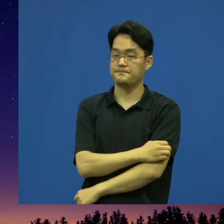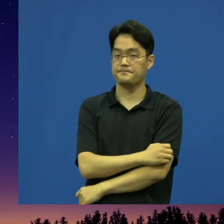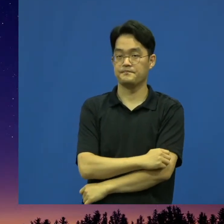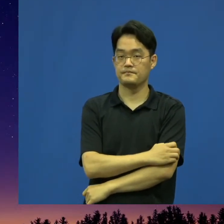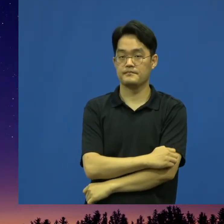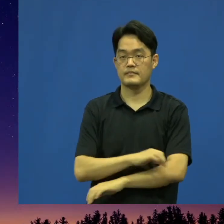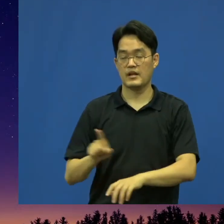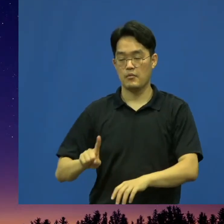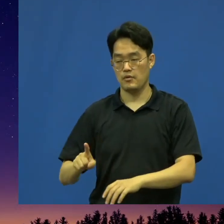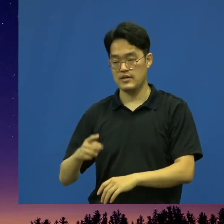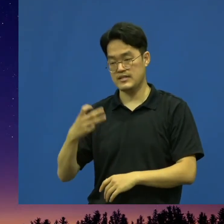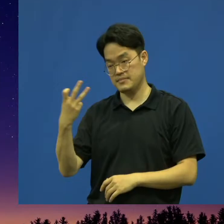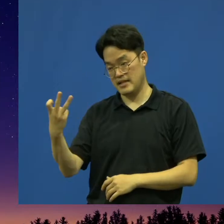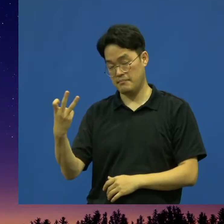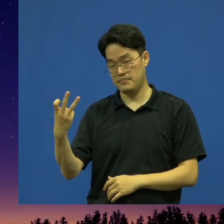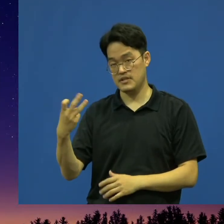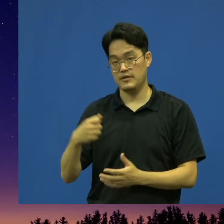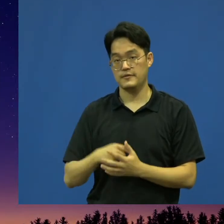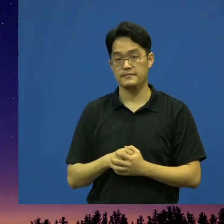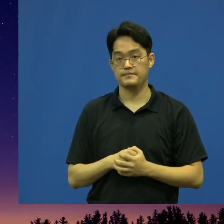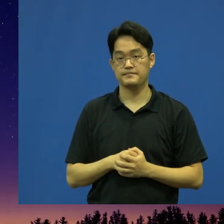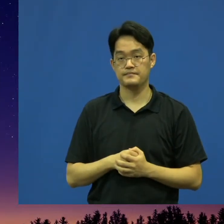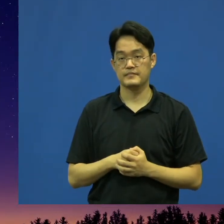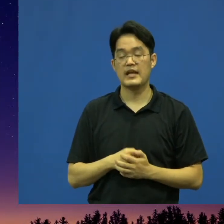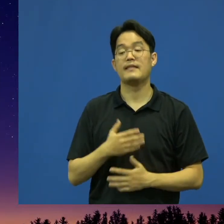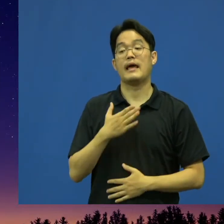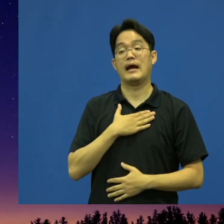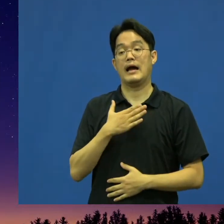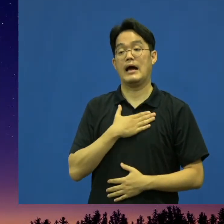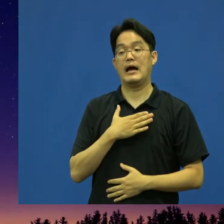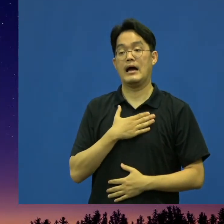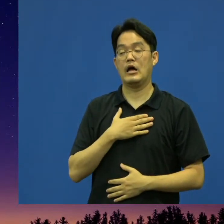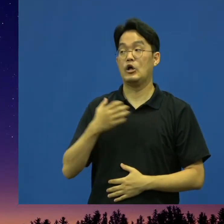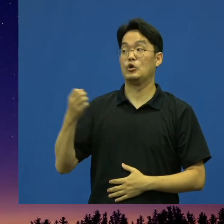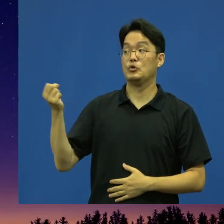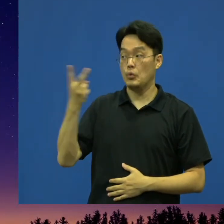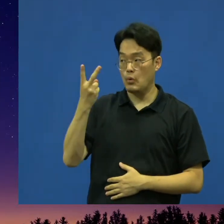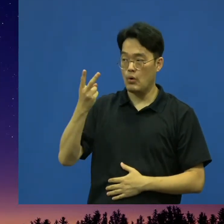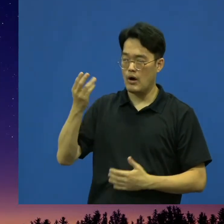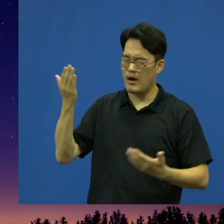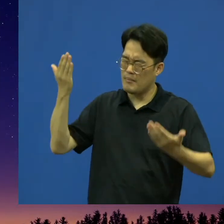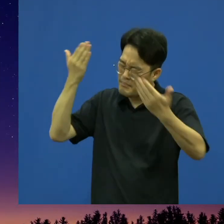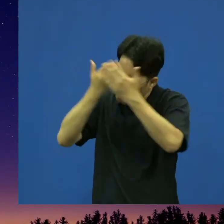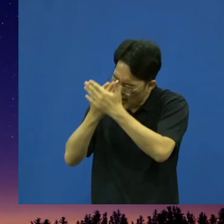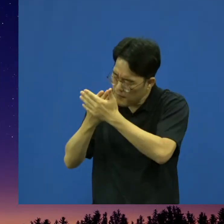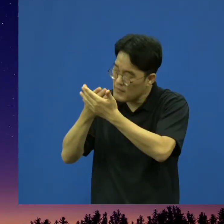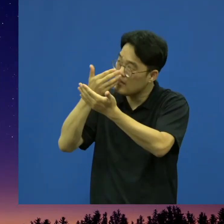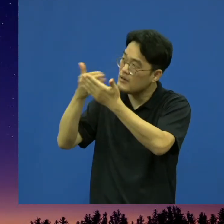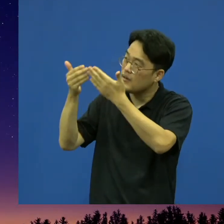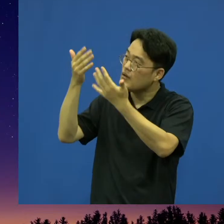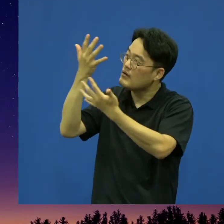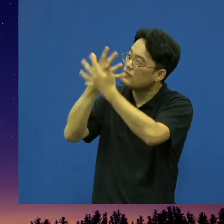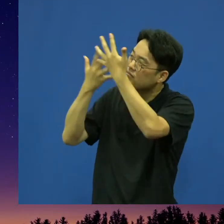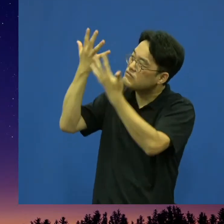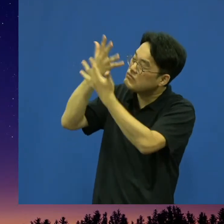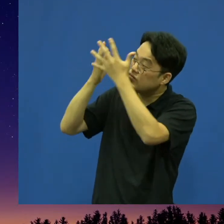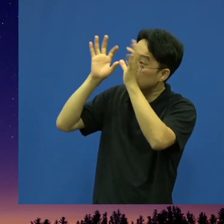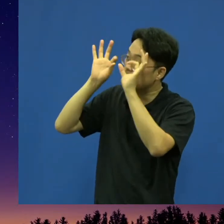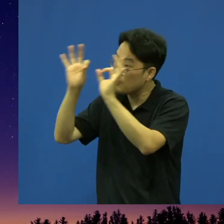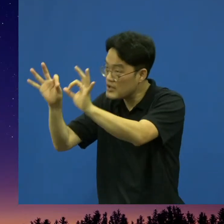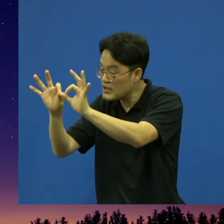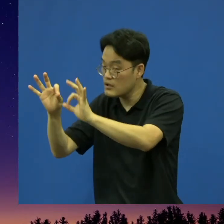여러분 13절 한번 보십시오. 내가 또 밤 환상 중에 보니 인자 같은